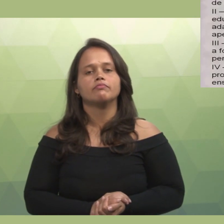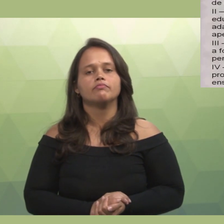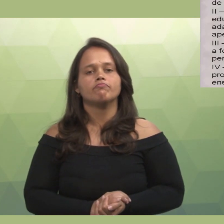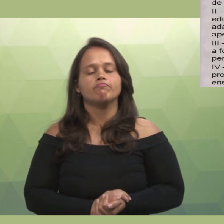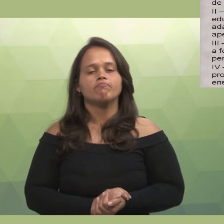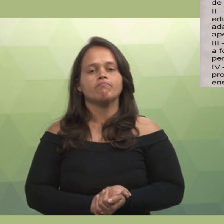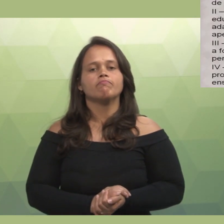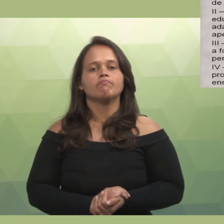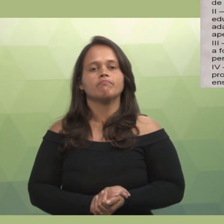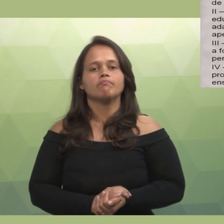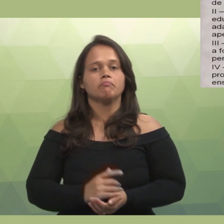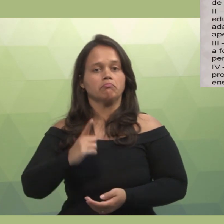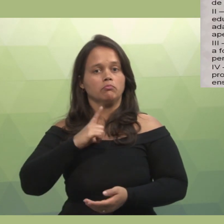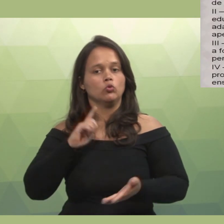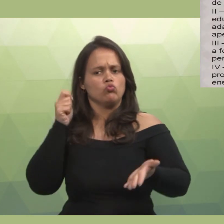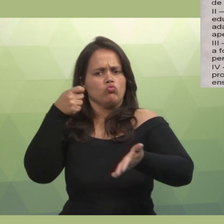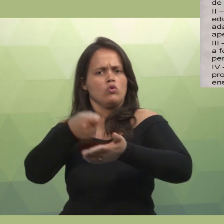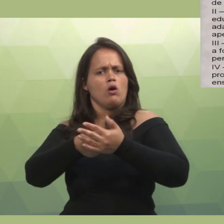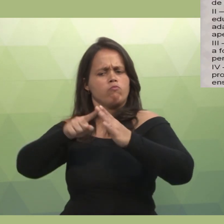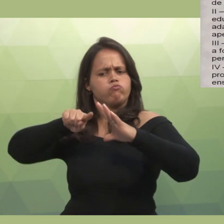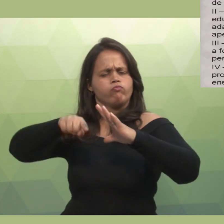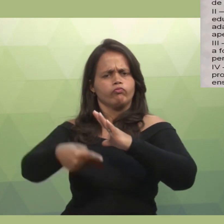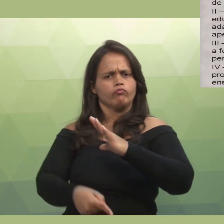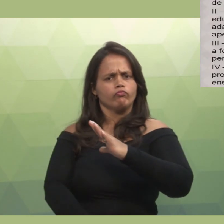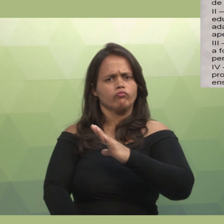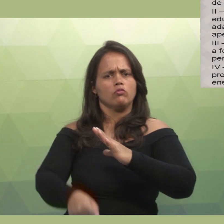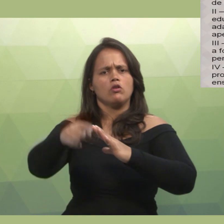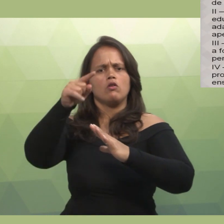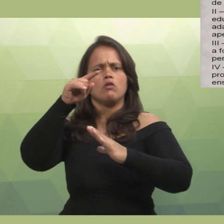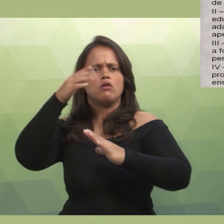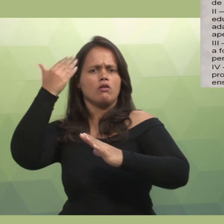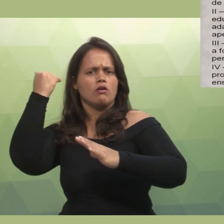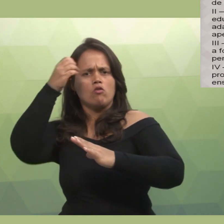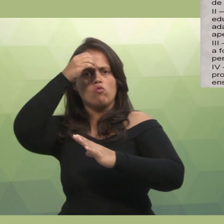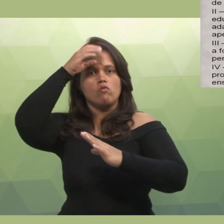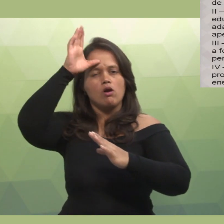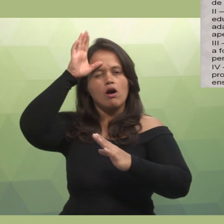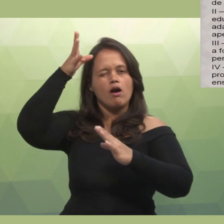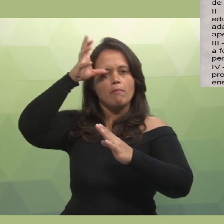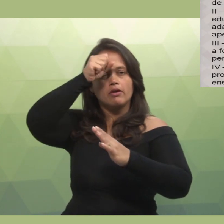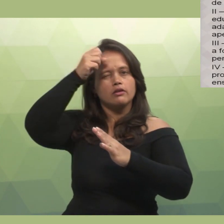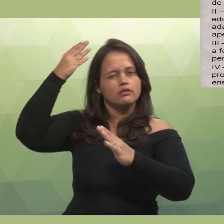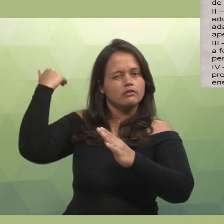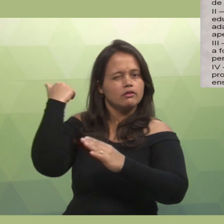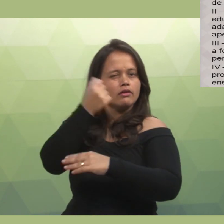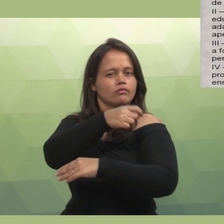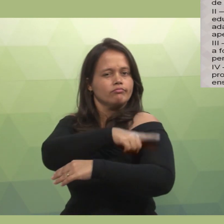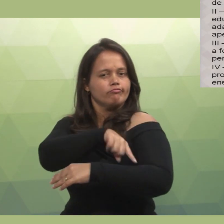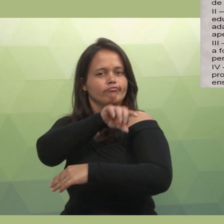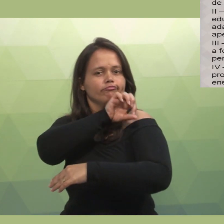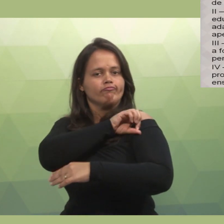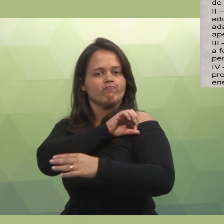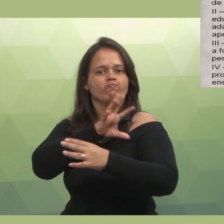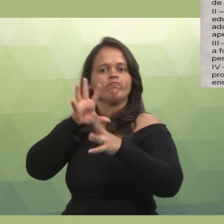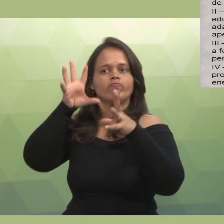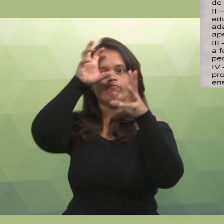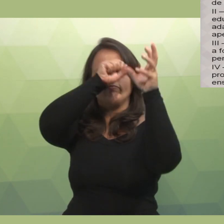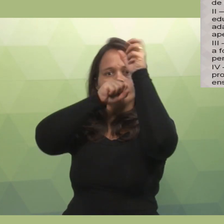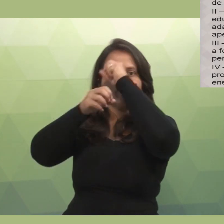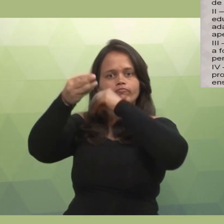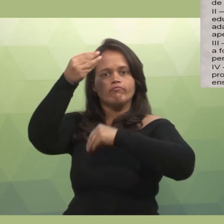o aprofundamento dos conhecimentos adquiridos no ensino fundamental, possibilitando o prosseguimento de